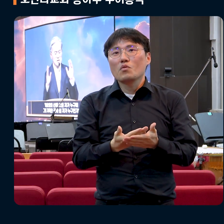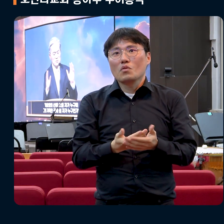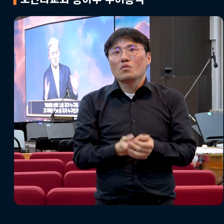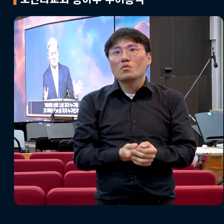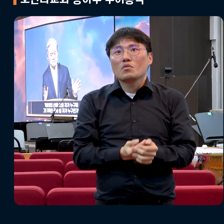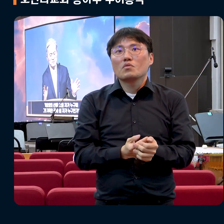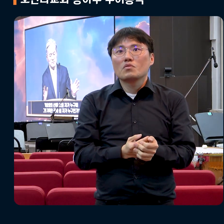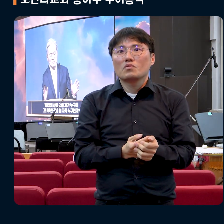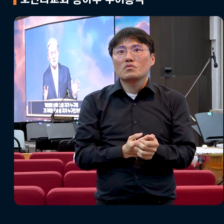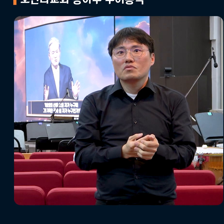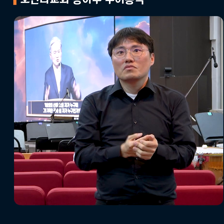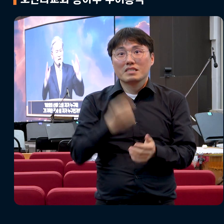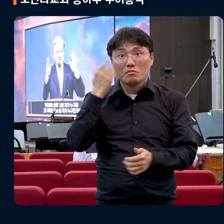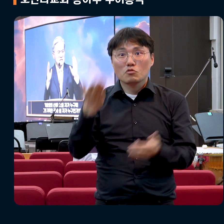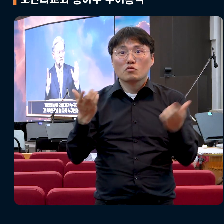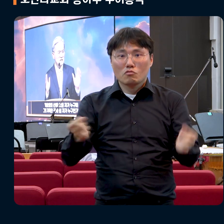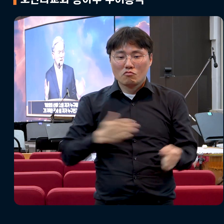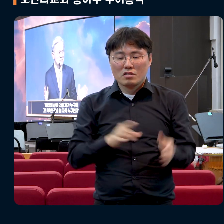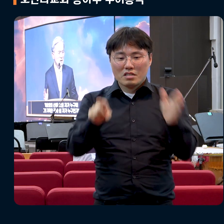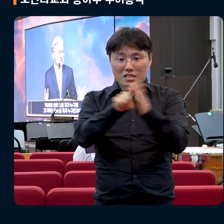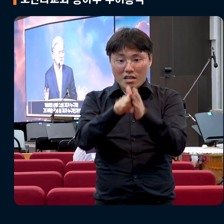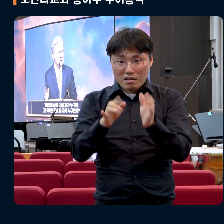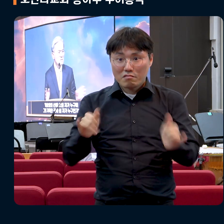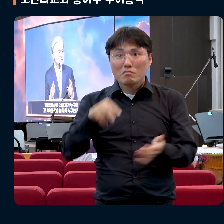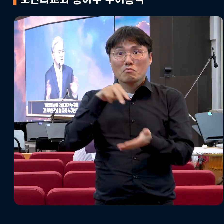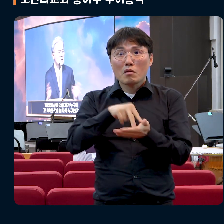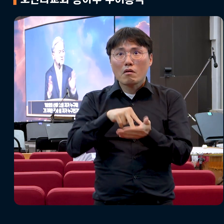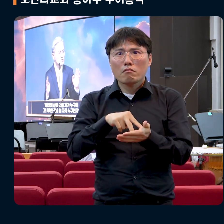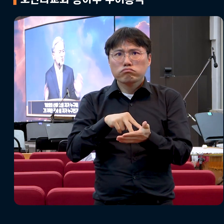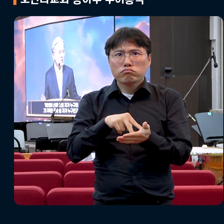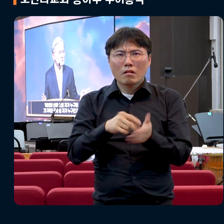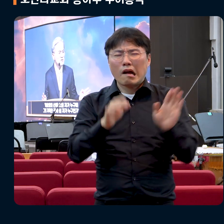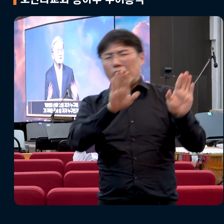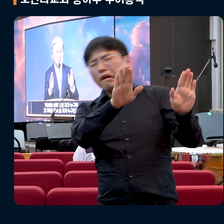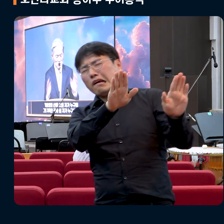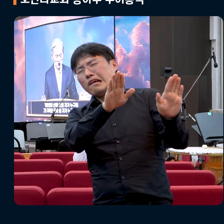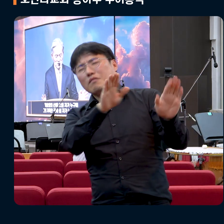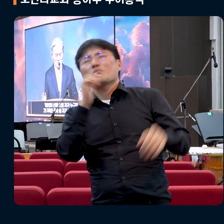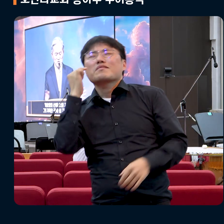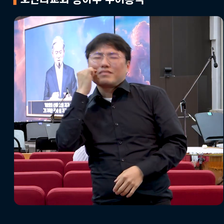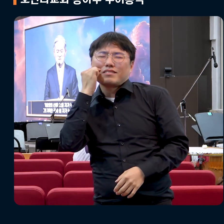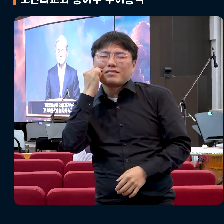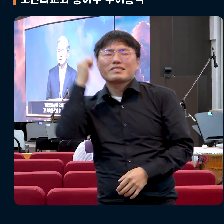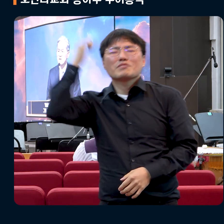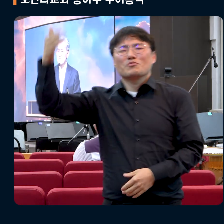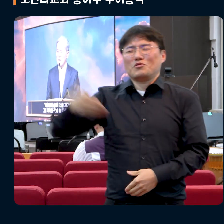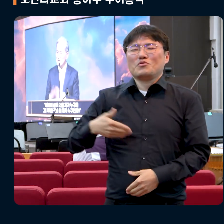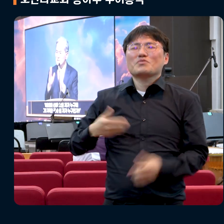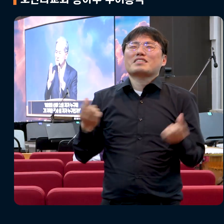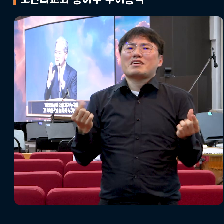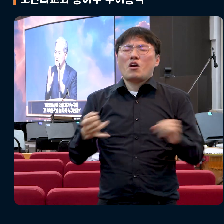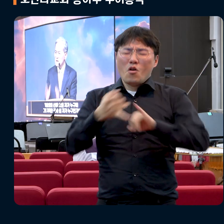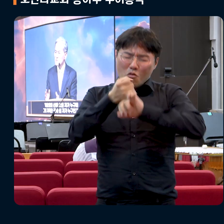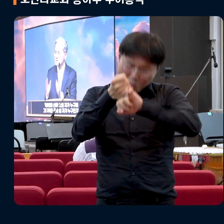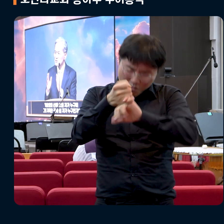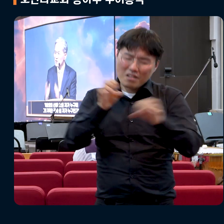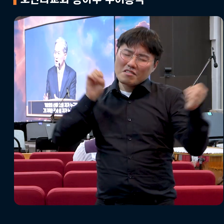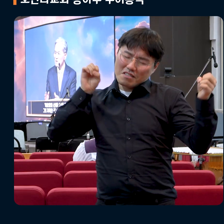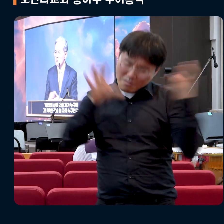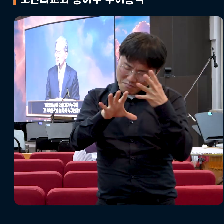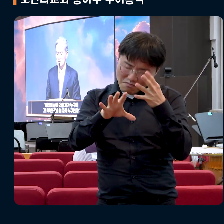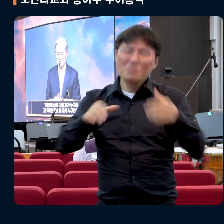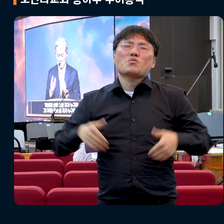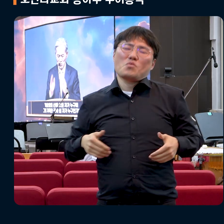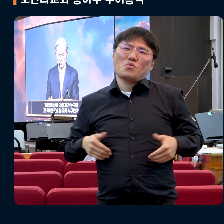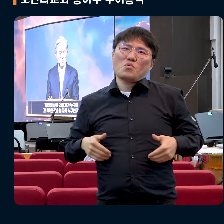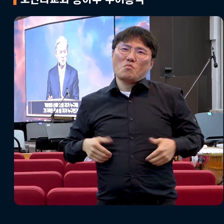이 질문은 우리가 신앙이라고 한다면 피할 수 없는 그런 질문이에요. 반드시 대답을 들어야